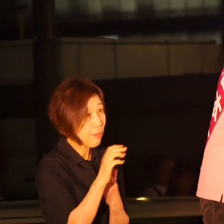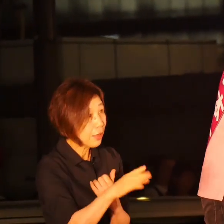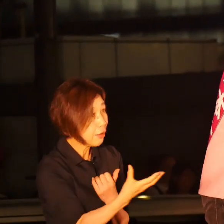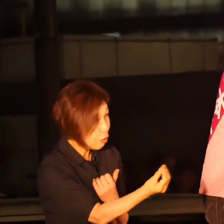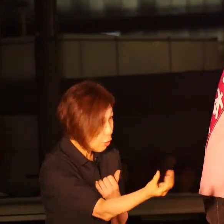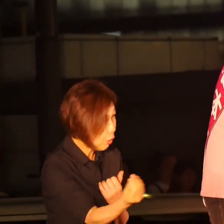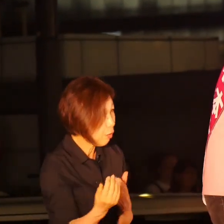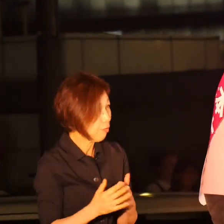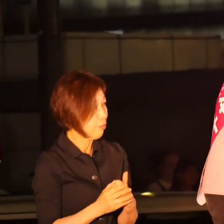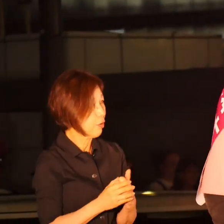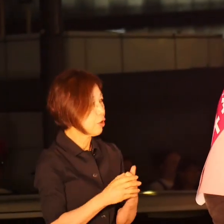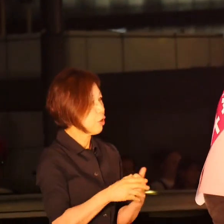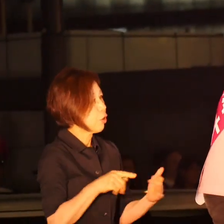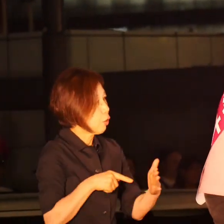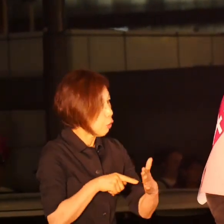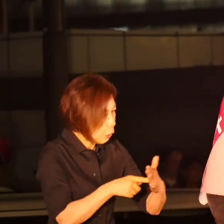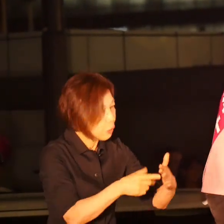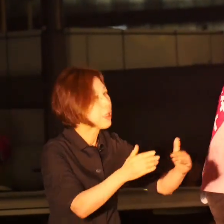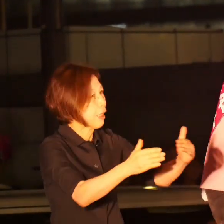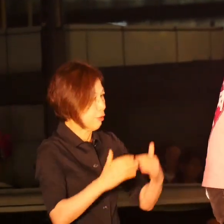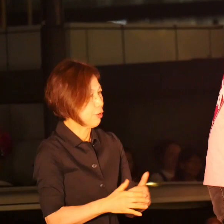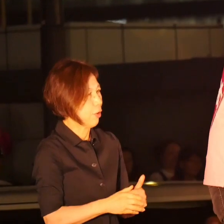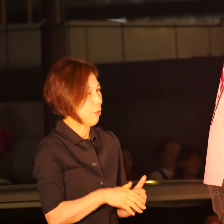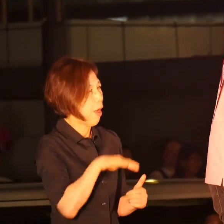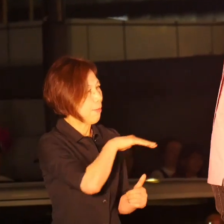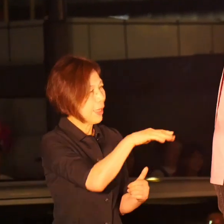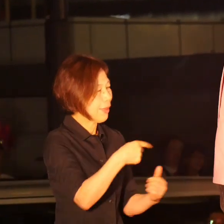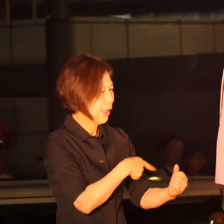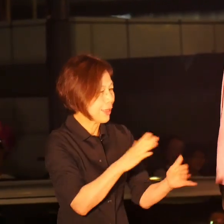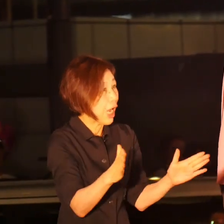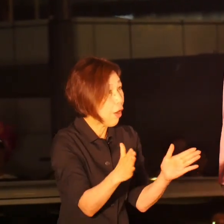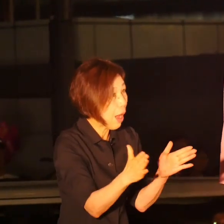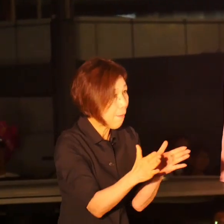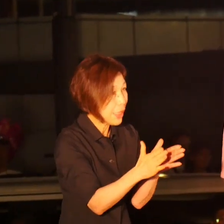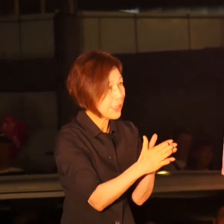ですよ、その努力ですよ。みんなで力を合わせて